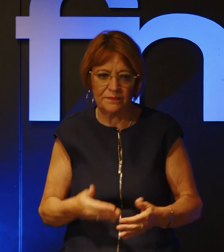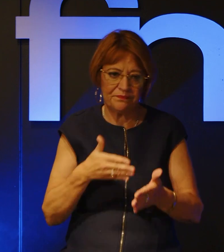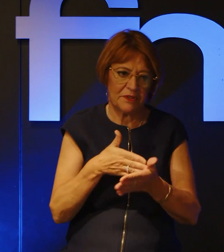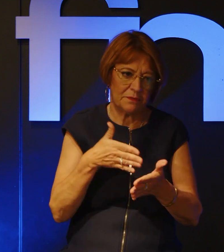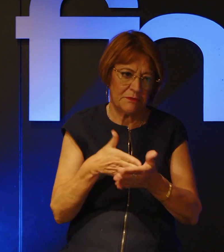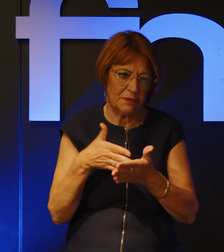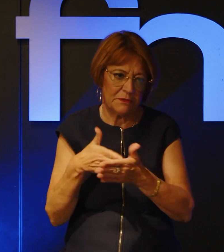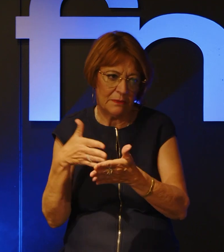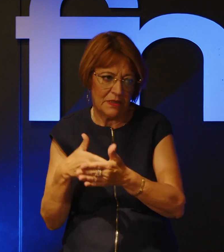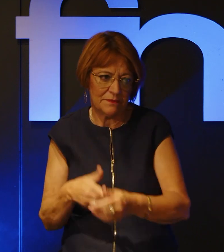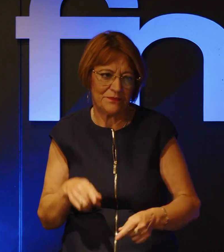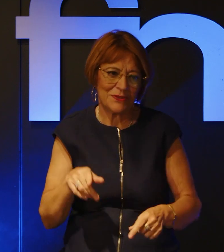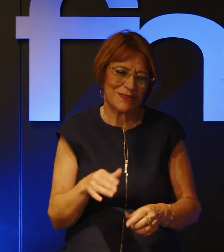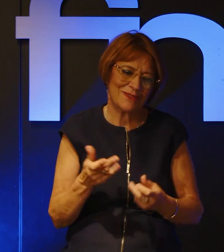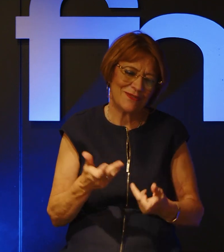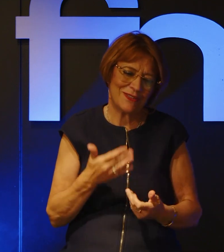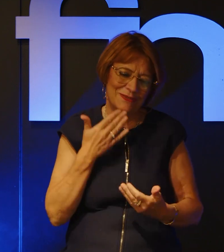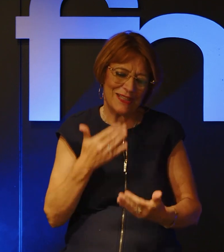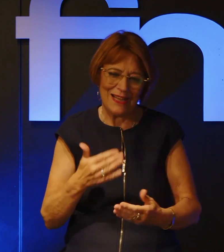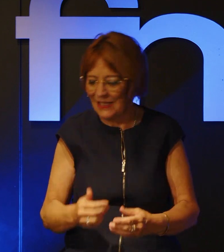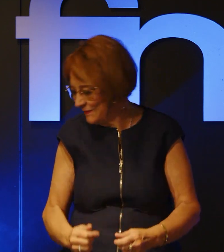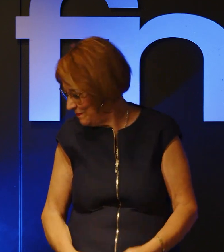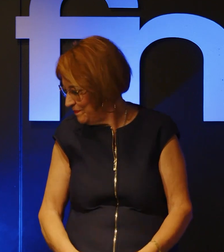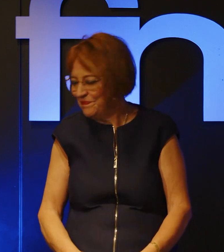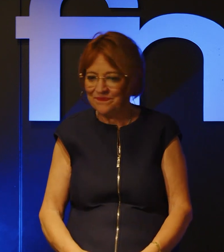limitador e com isto fico obrigada